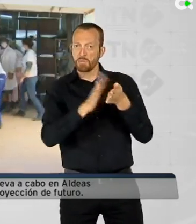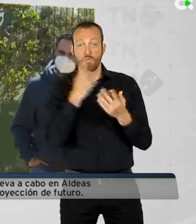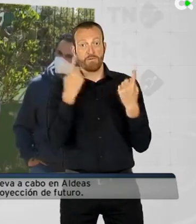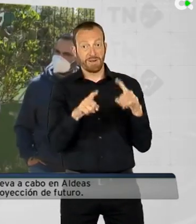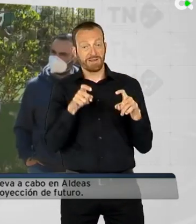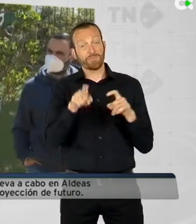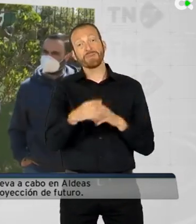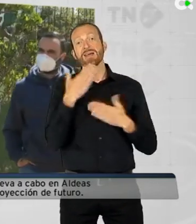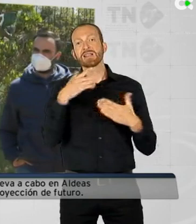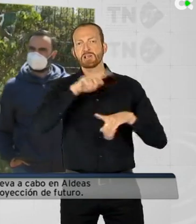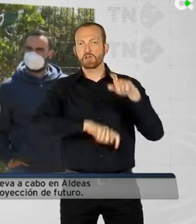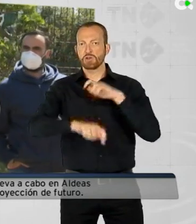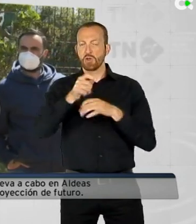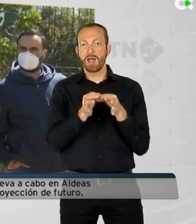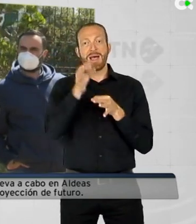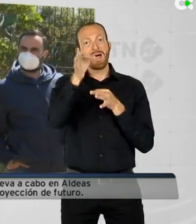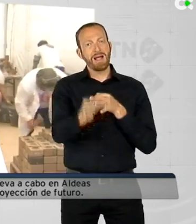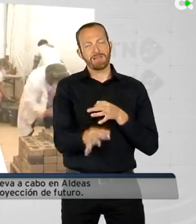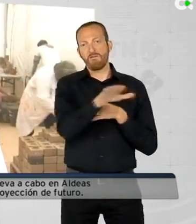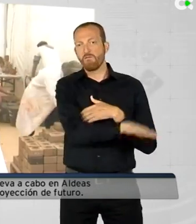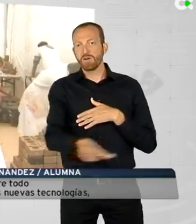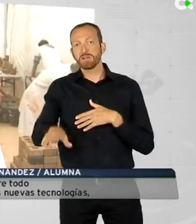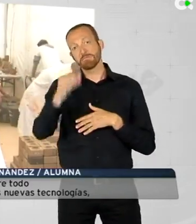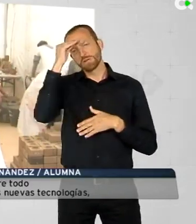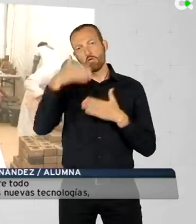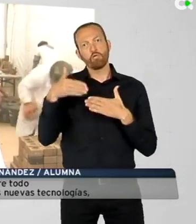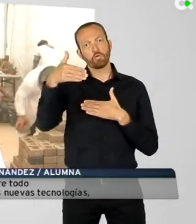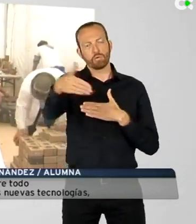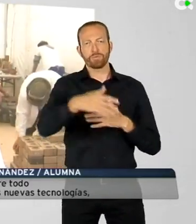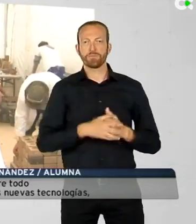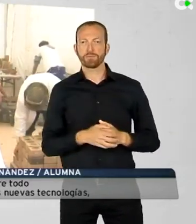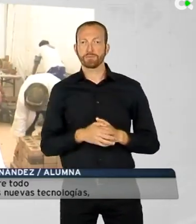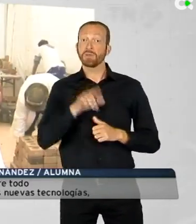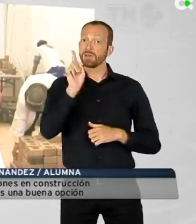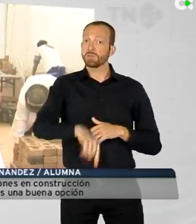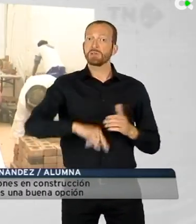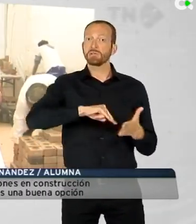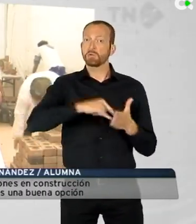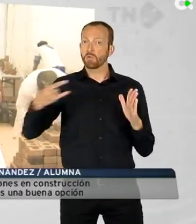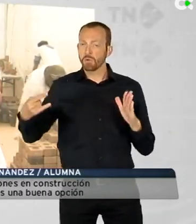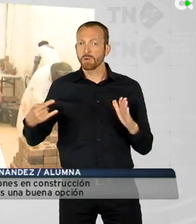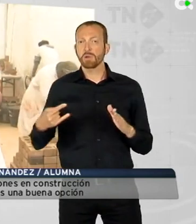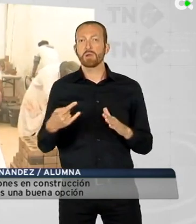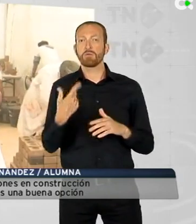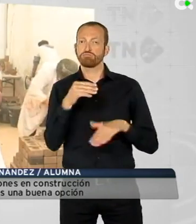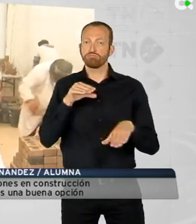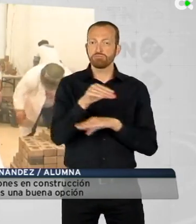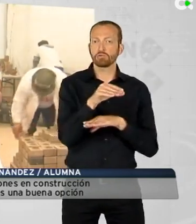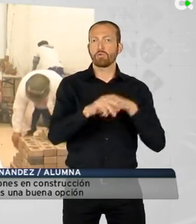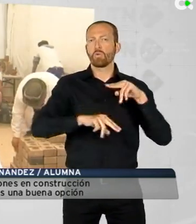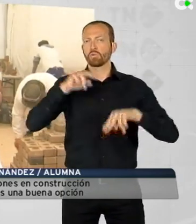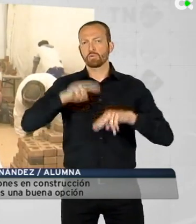aldeas infantiles con proyección de futuro. Sobre todo con el tema de las nuevas tecnologías, las nuevas inversiones en